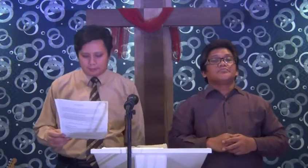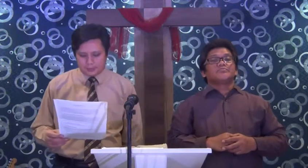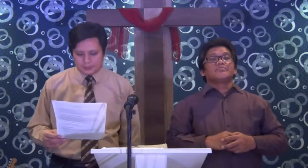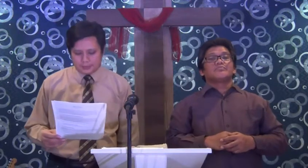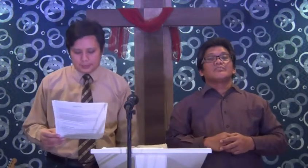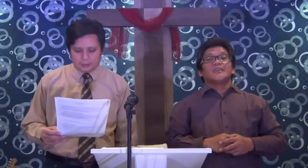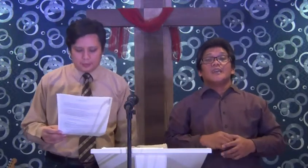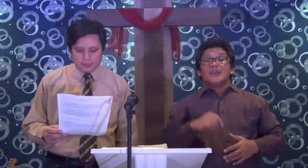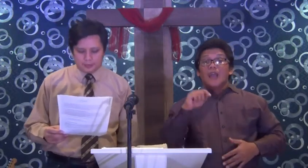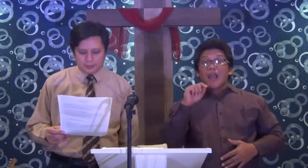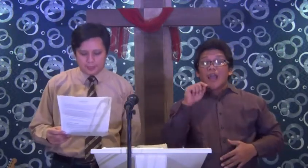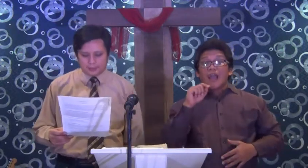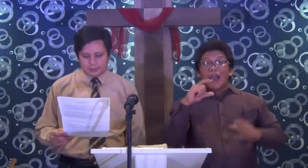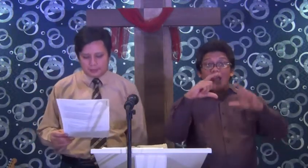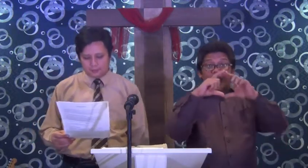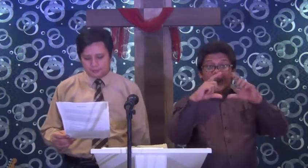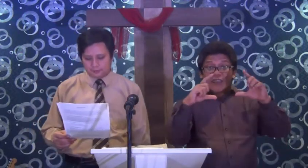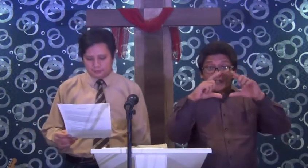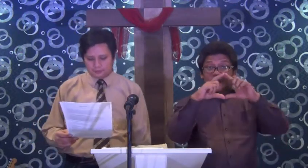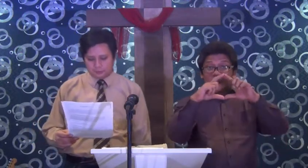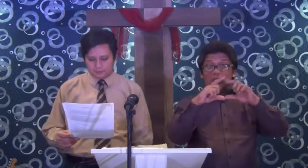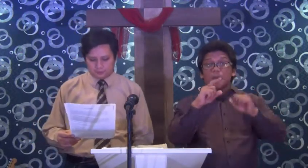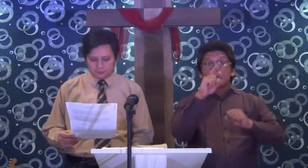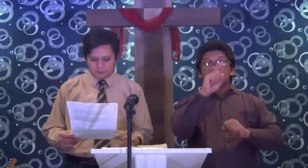Ayat 14 dan 15 menegaskan